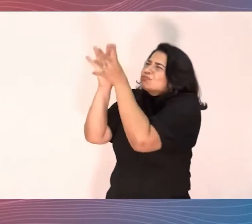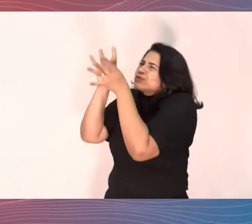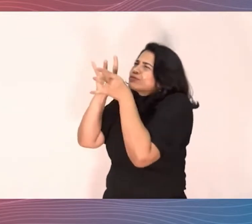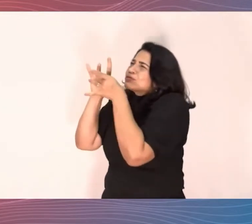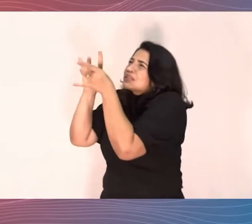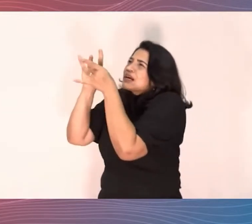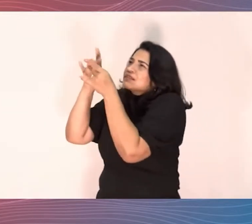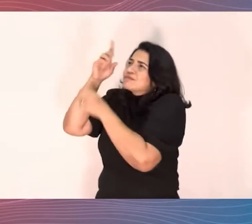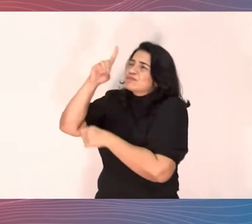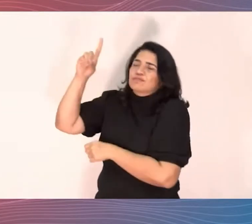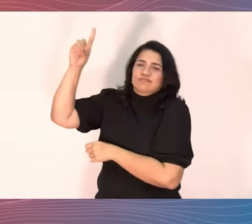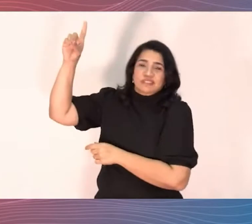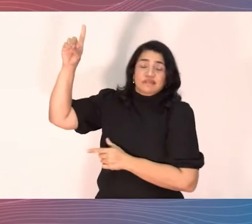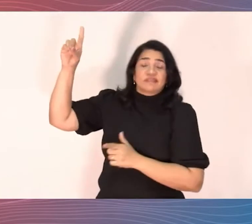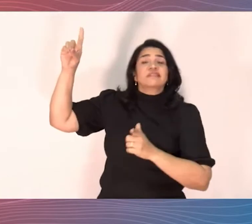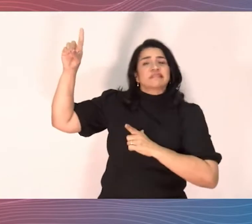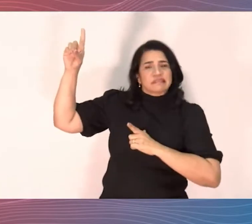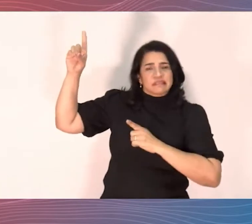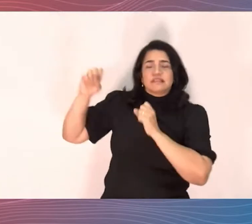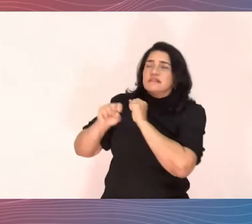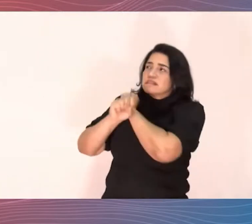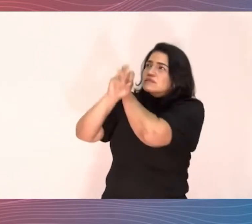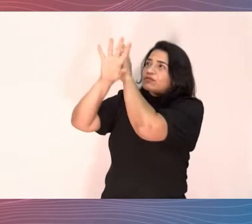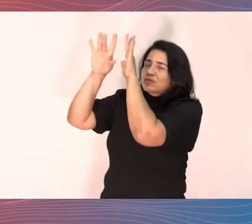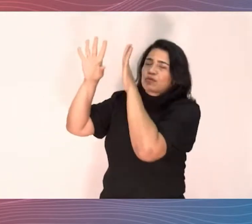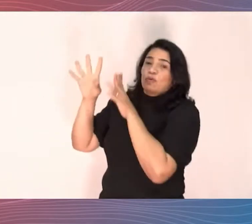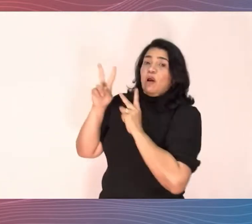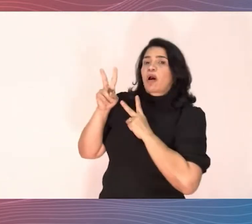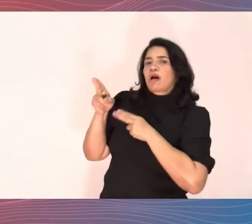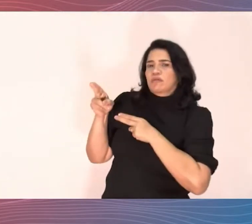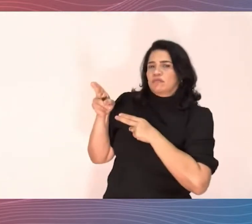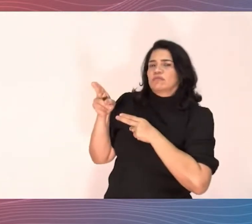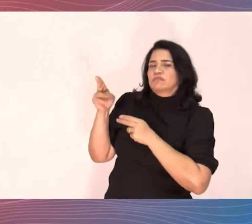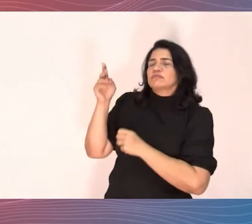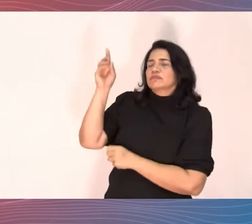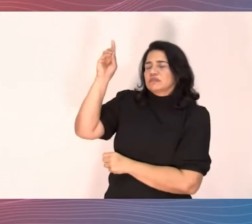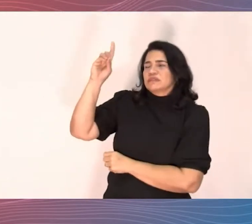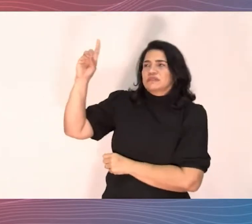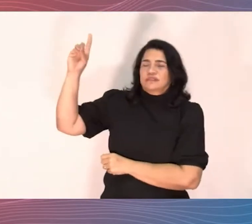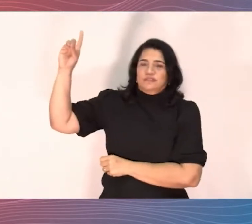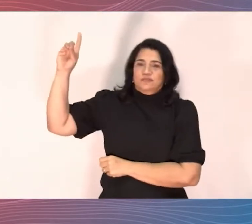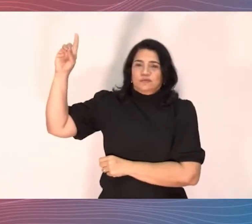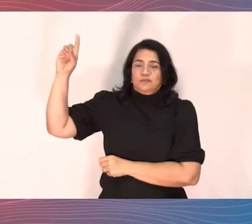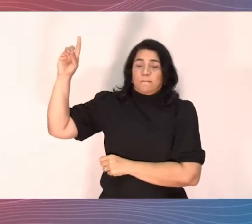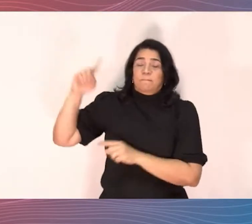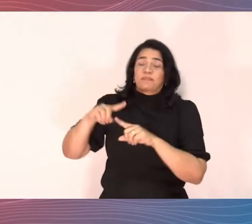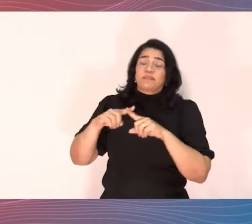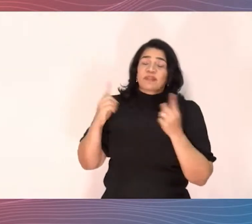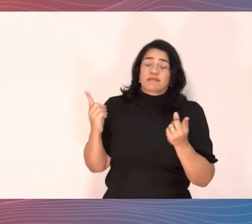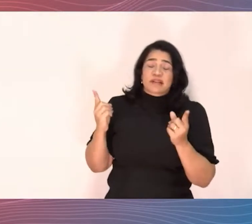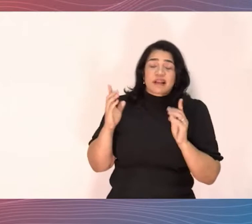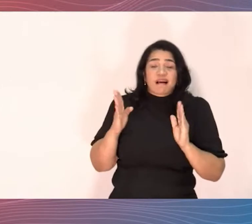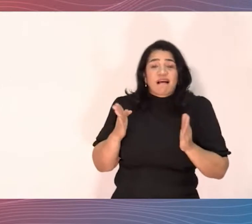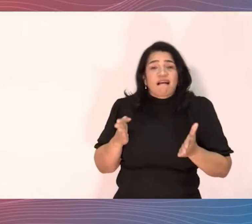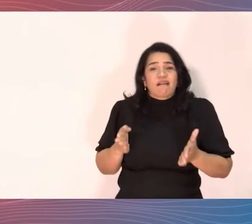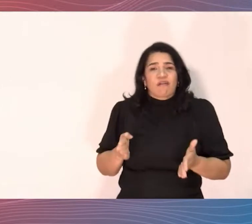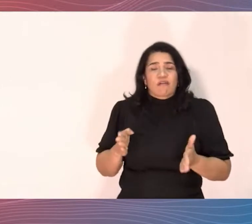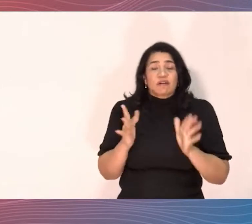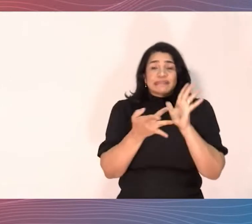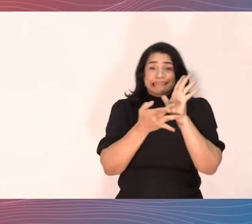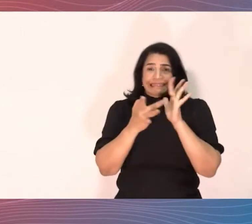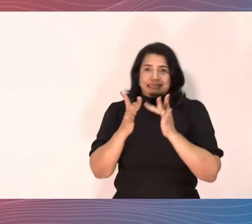Pai, o Deus da glória, quer dizer, o Pai da glória significa que ele é a própria glória, ele é a fonte da glória,